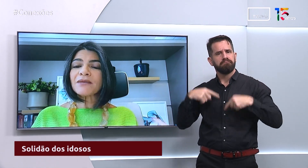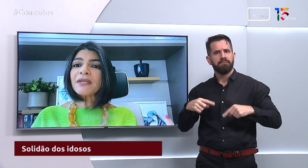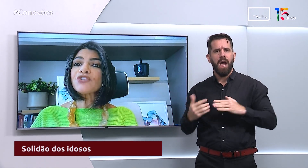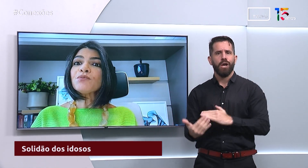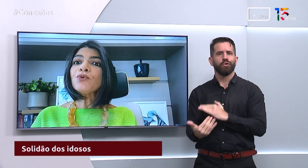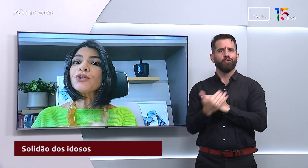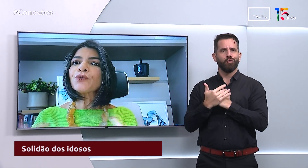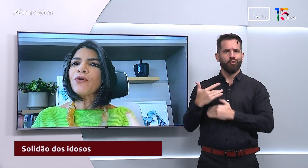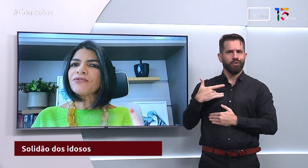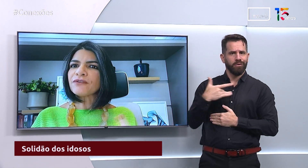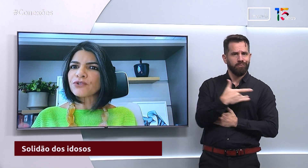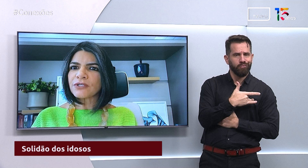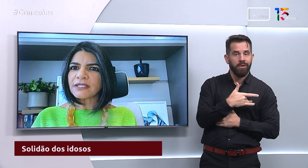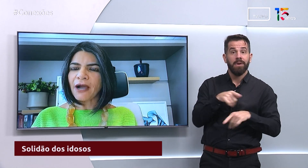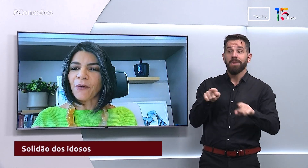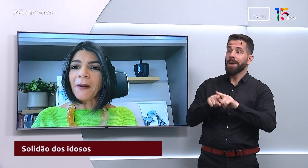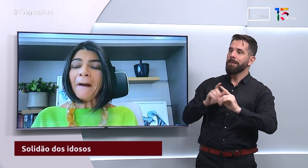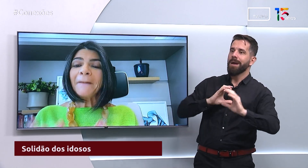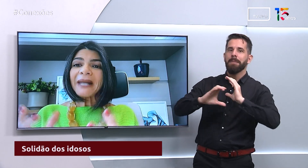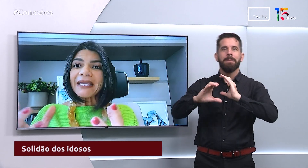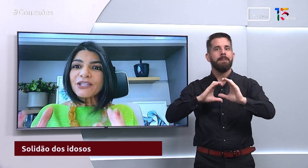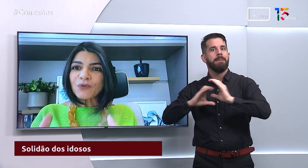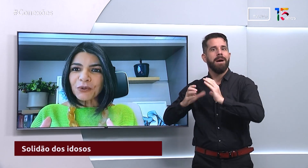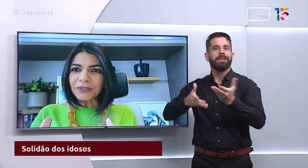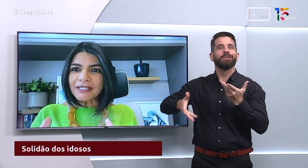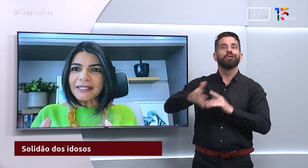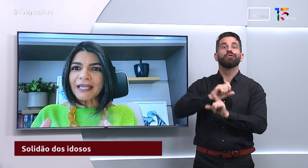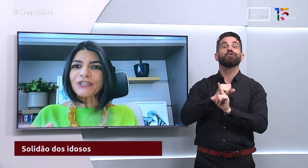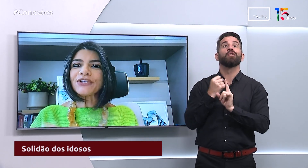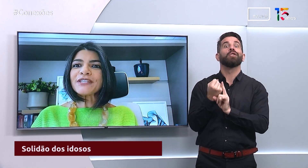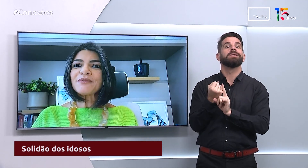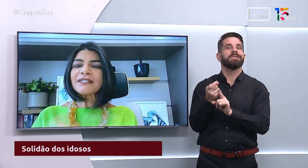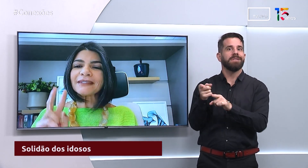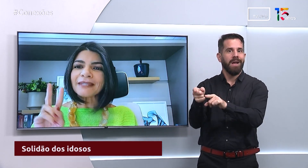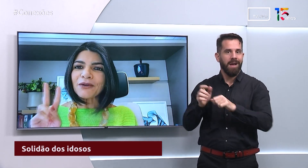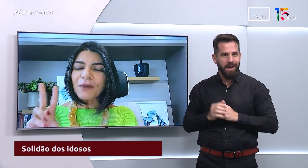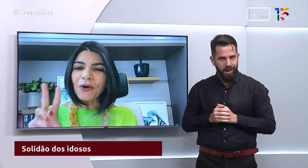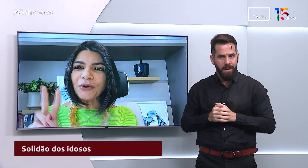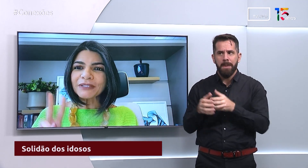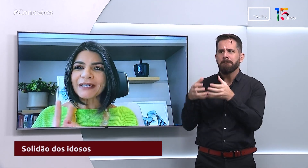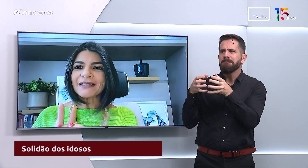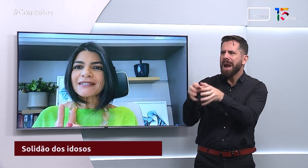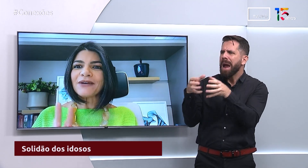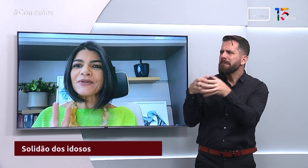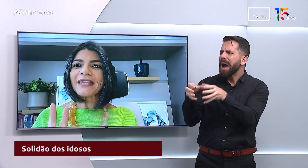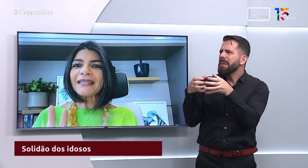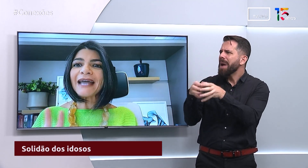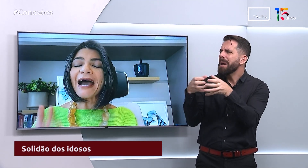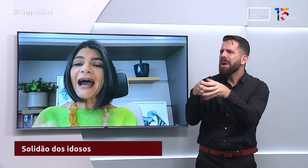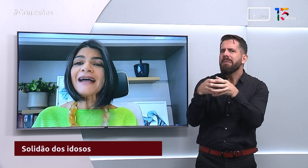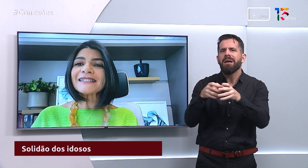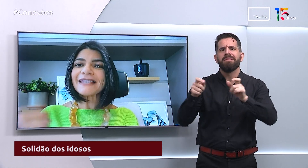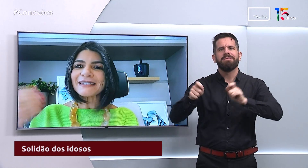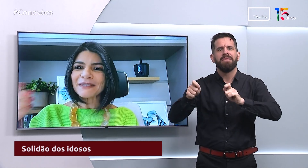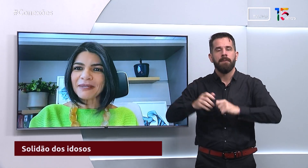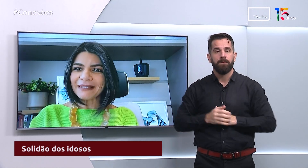mas também de muito convívio social. Para isso acontecer, nós temos que ter uma outra questão, que é